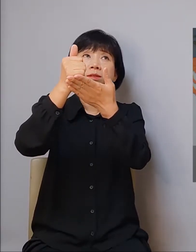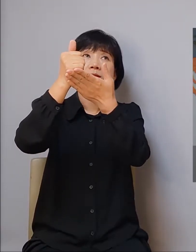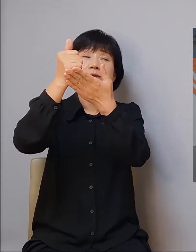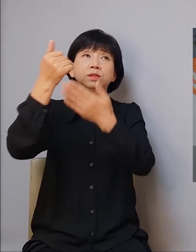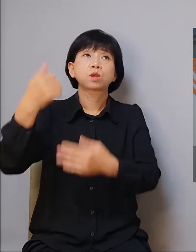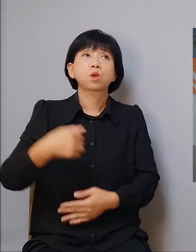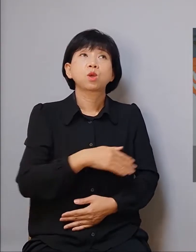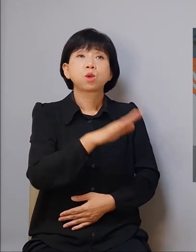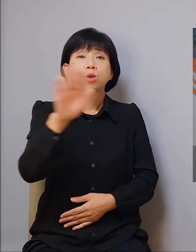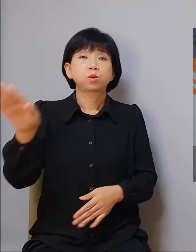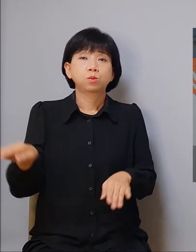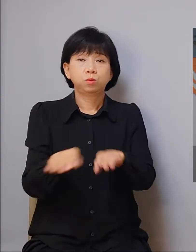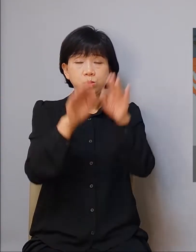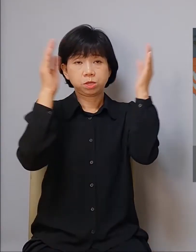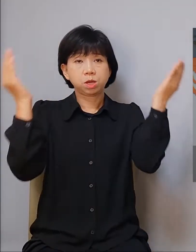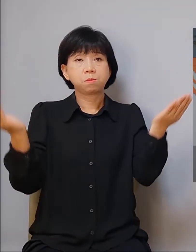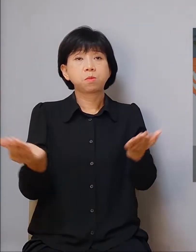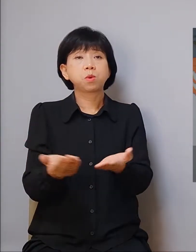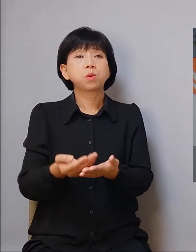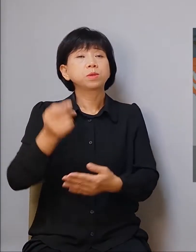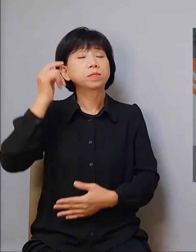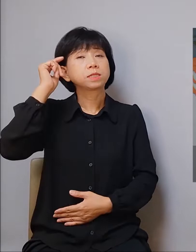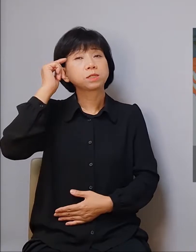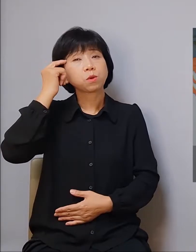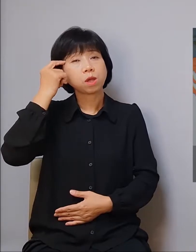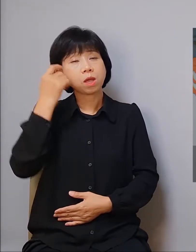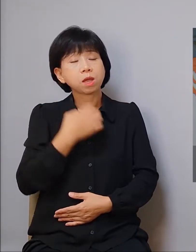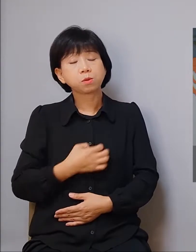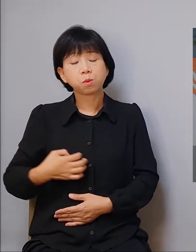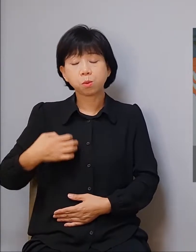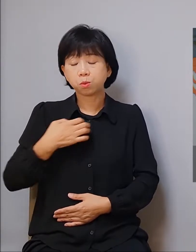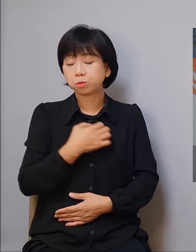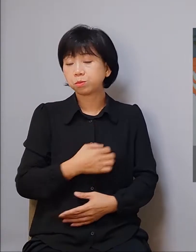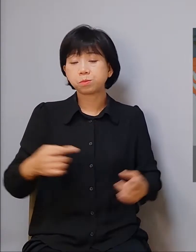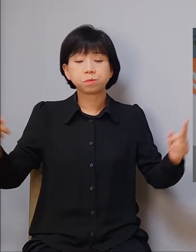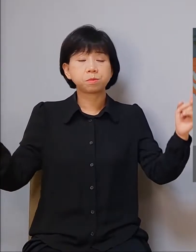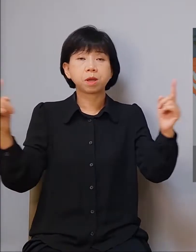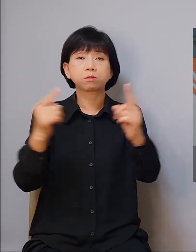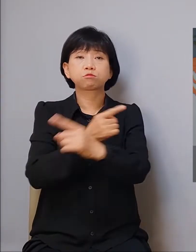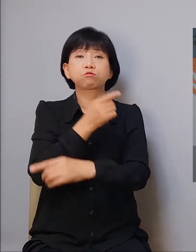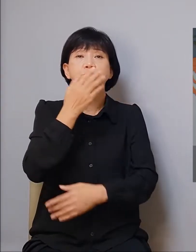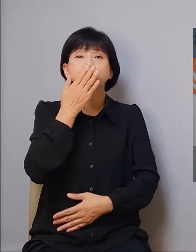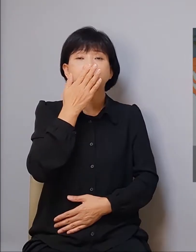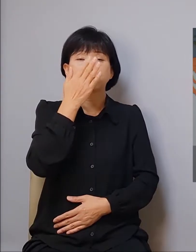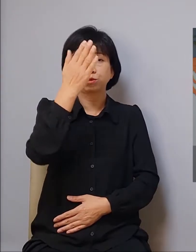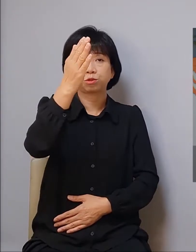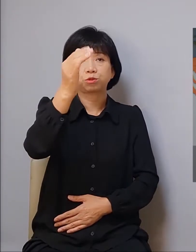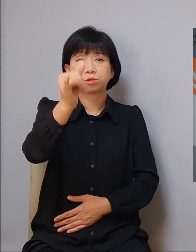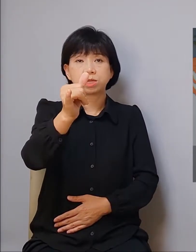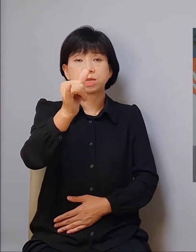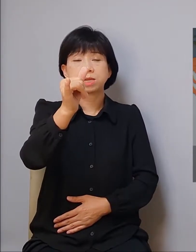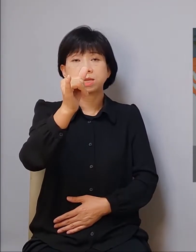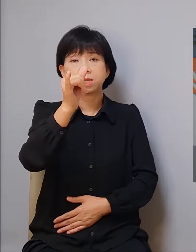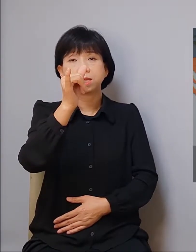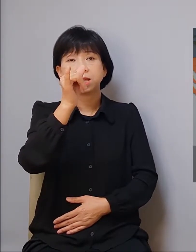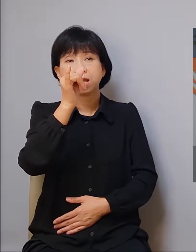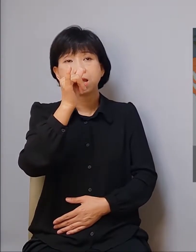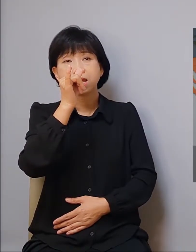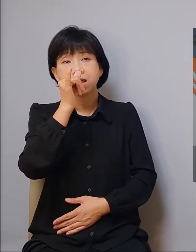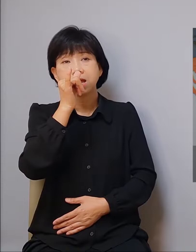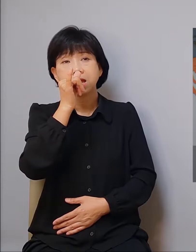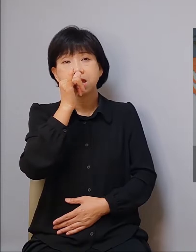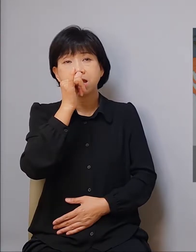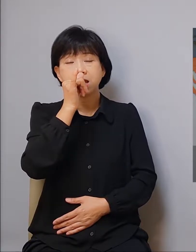하나님은 우리의 모든 괴로움 참 바꿀 수